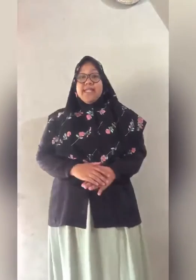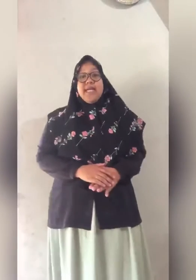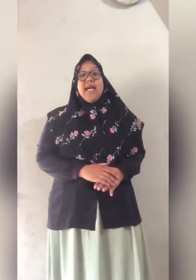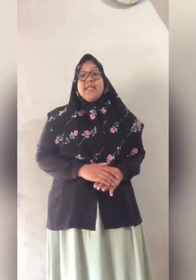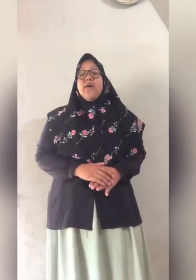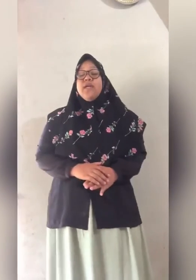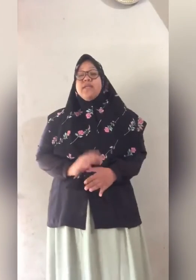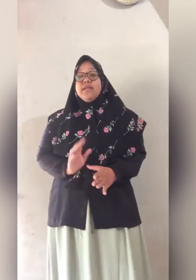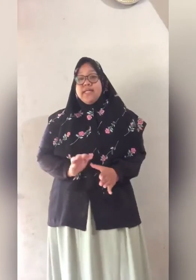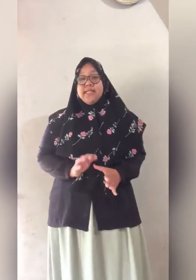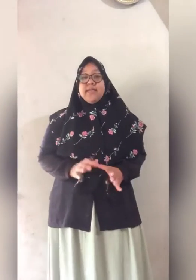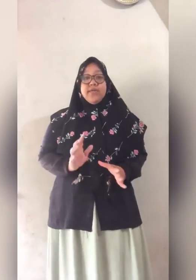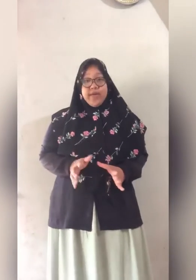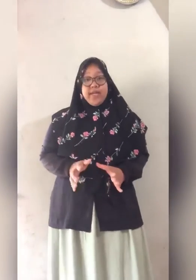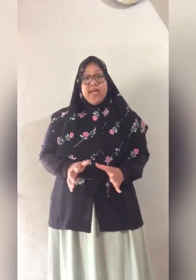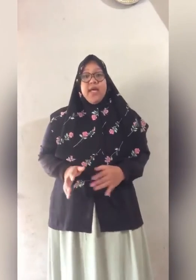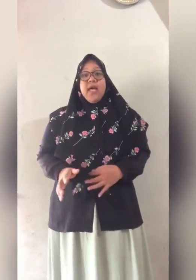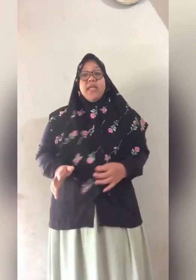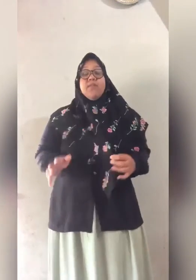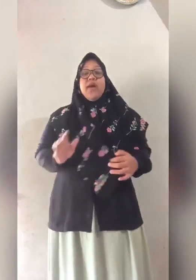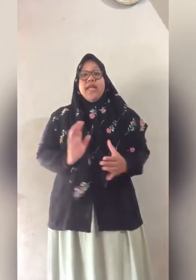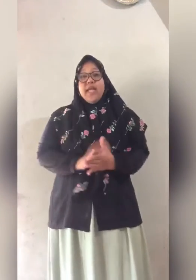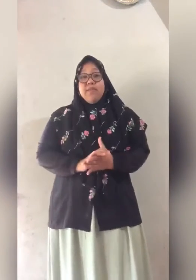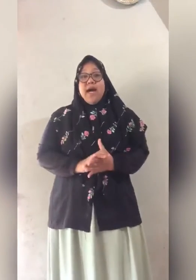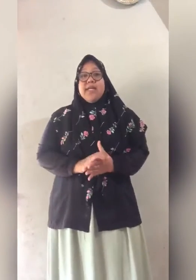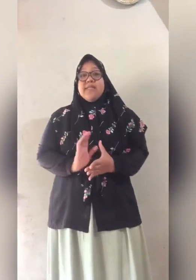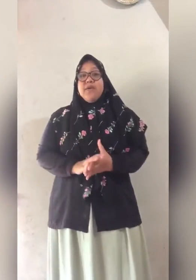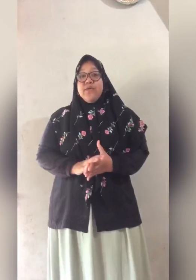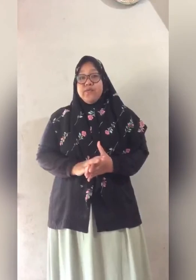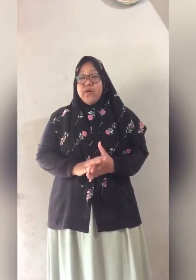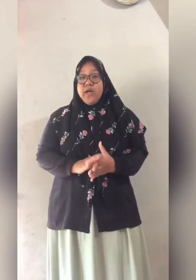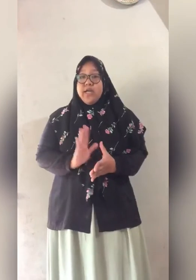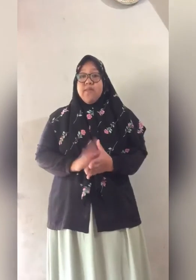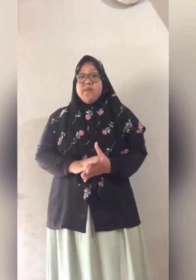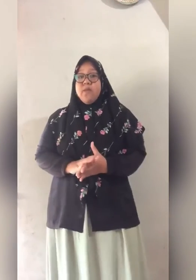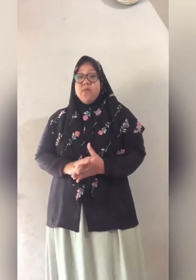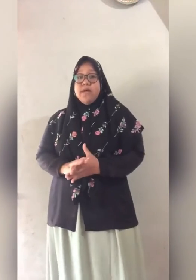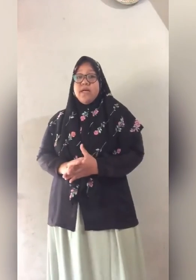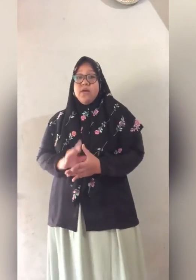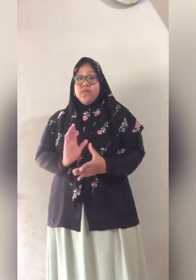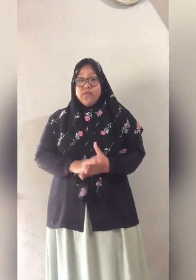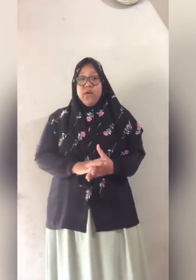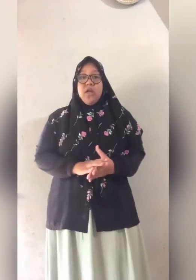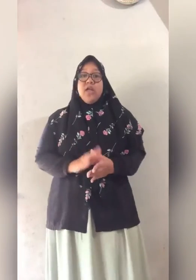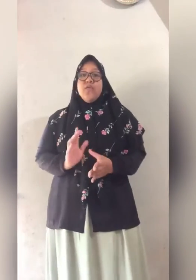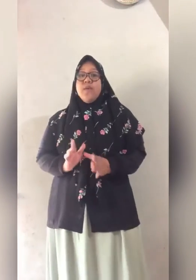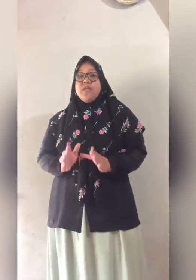IC atau Integrated Circuit dibuat dari bahan semikonduktor. Dia bisa berupa konduktor dan juga bisa